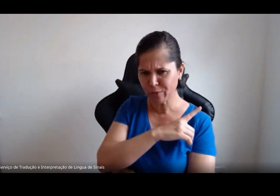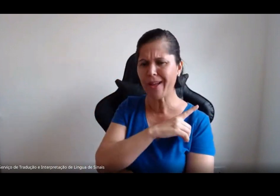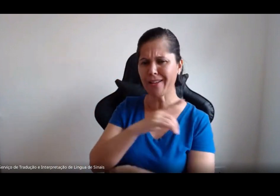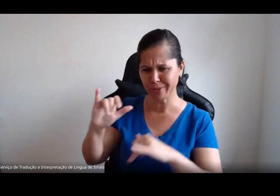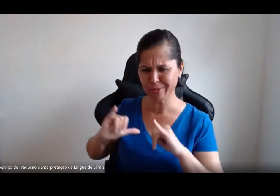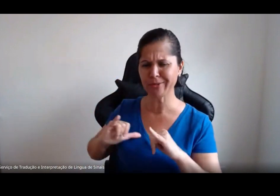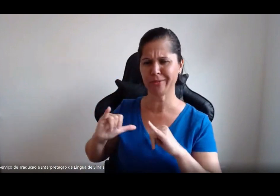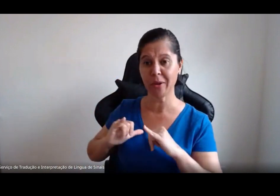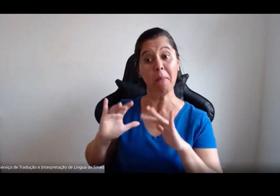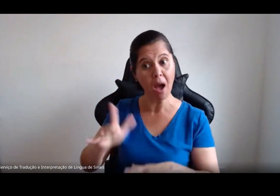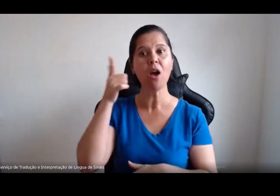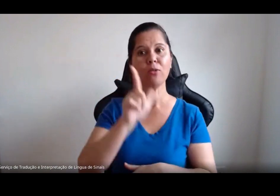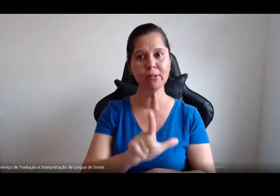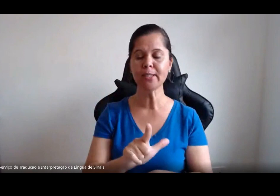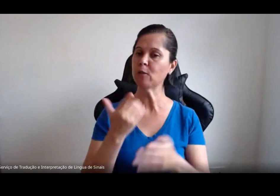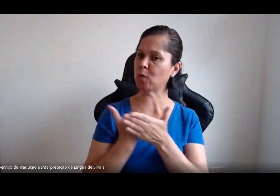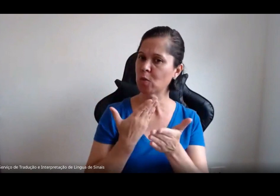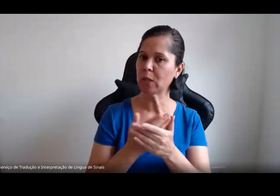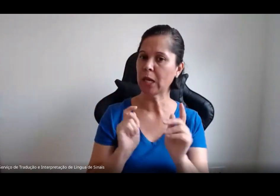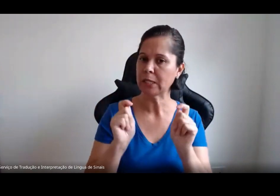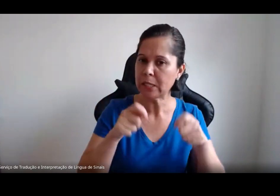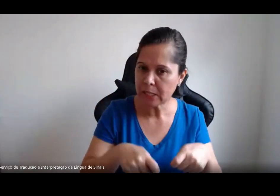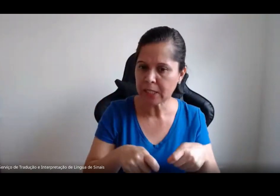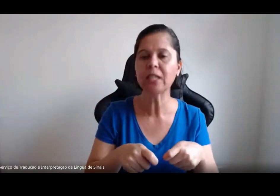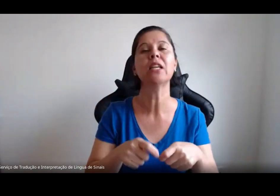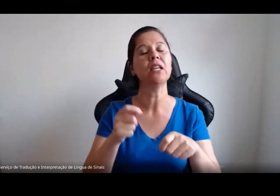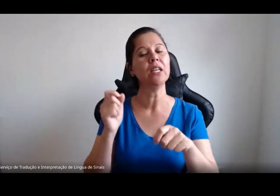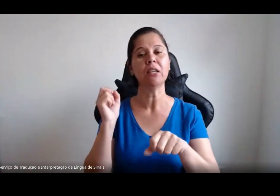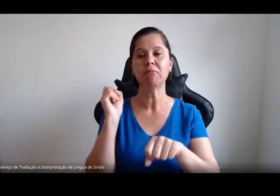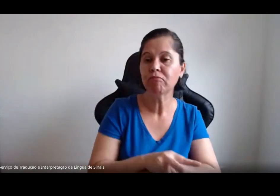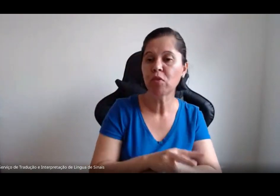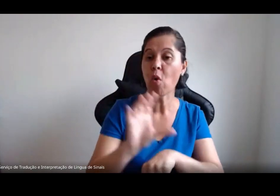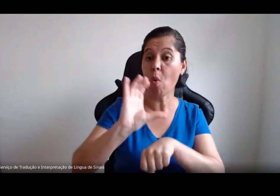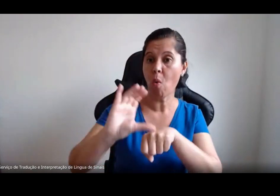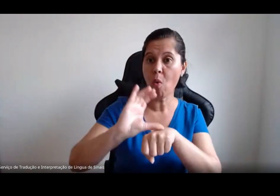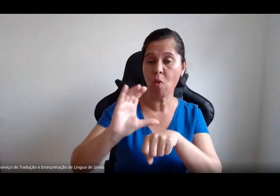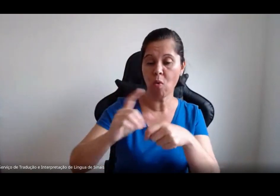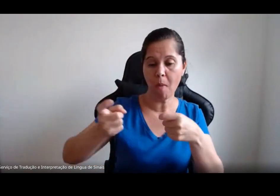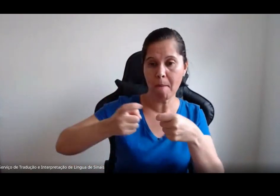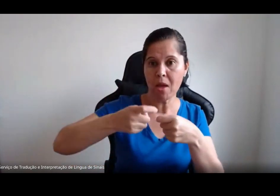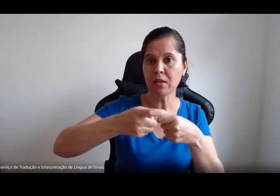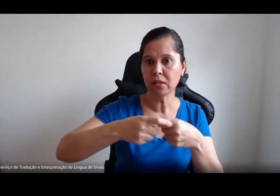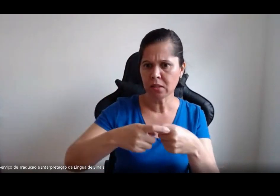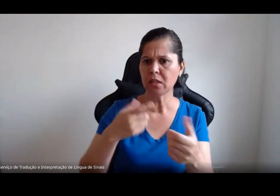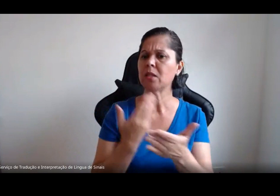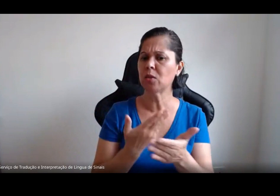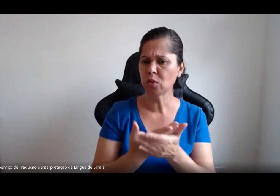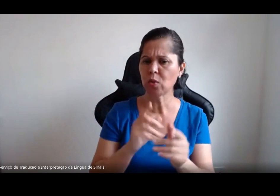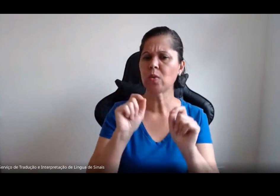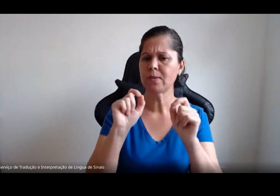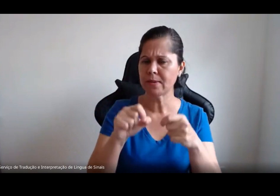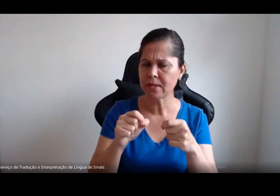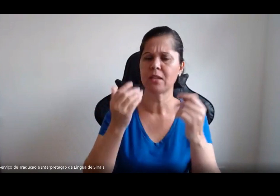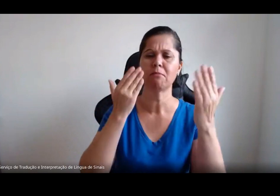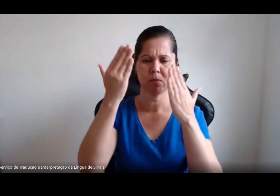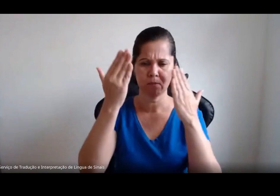conseguiu estudar, estudou, e ainda entrou no difícil curso de medicina, onde estudou a neurologia e